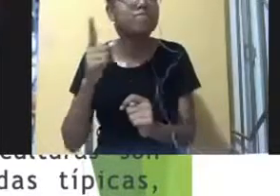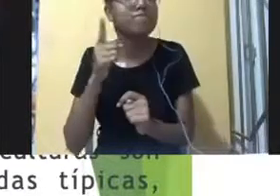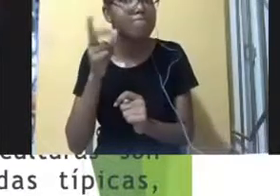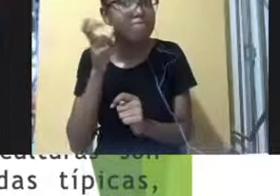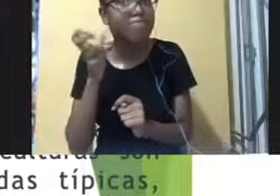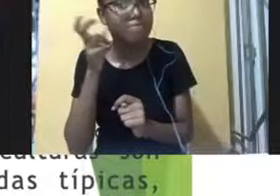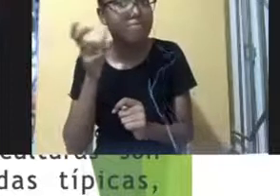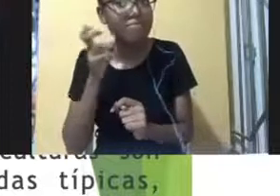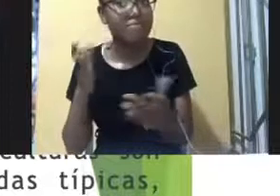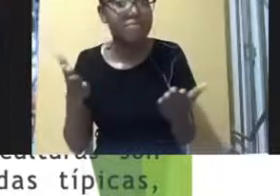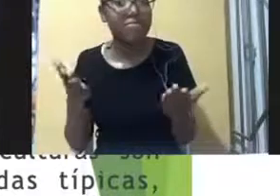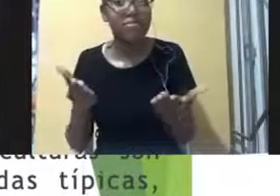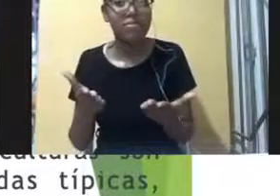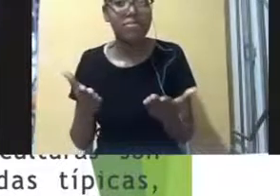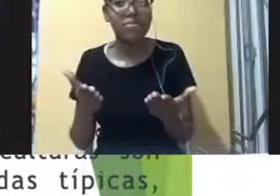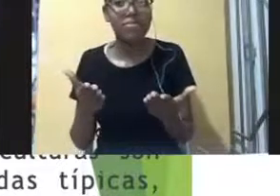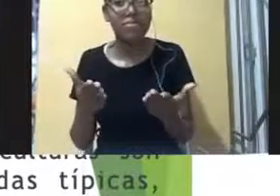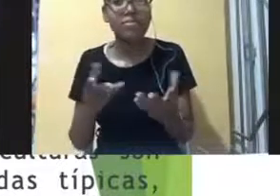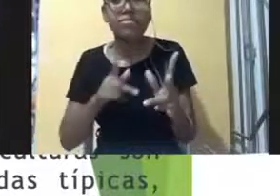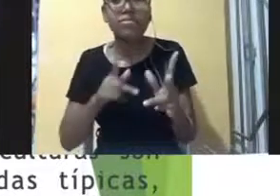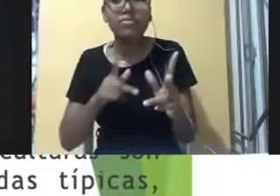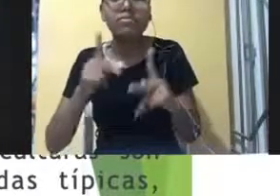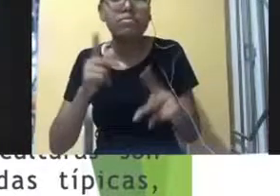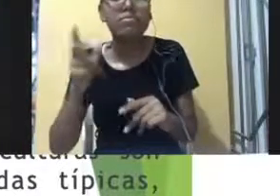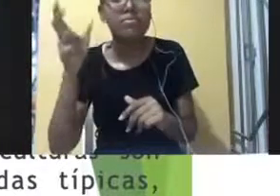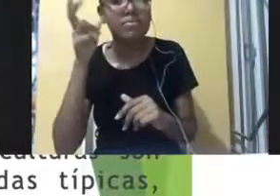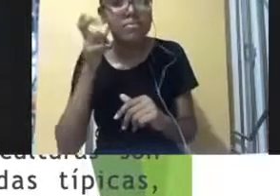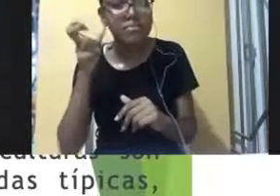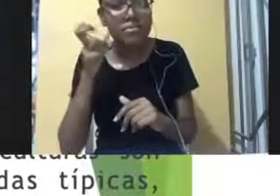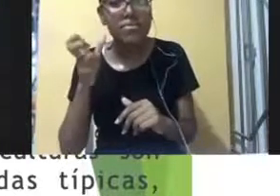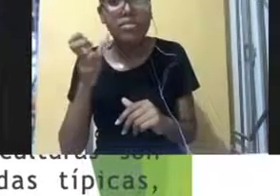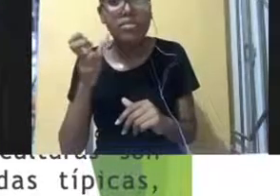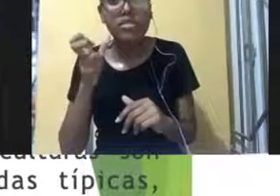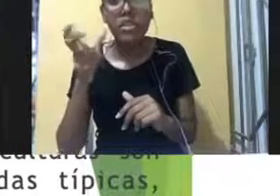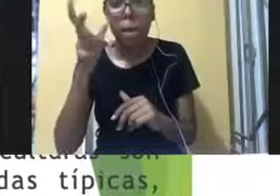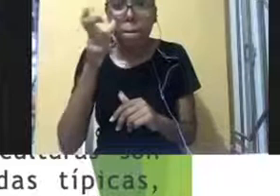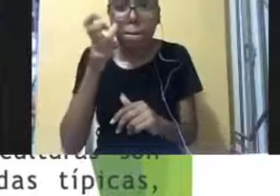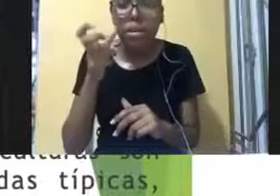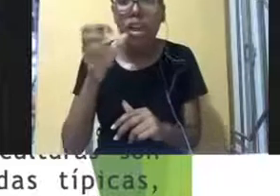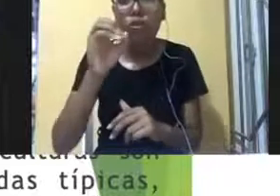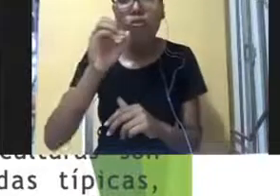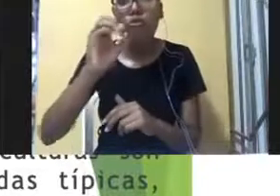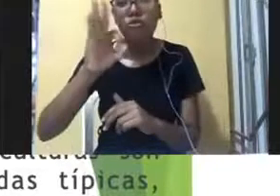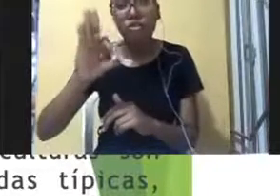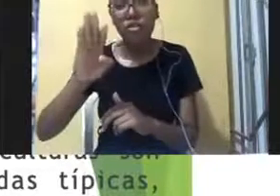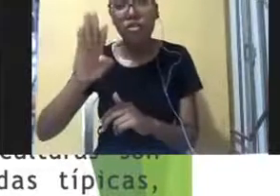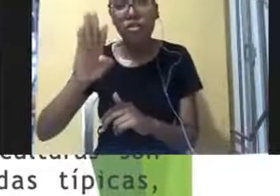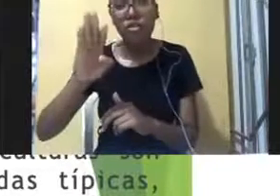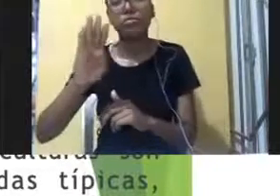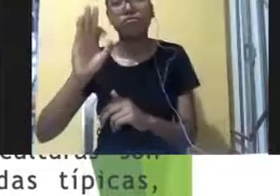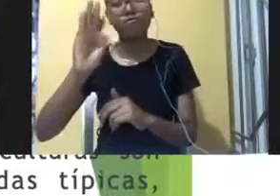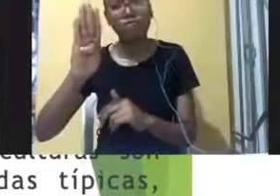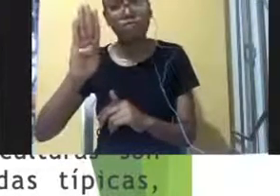viendo por el Facebook, por favor, entiendan que ellos lo que necesitan es